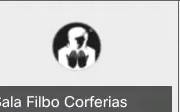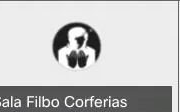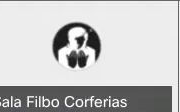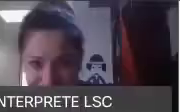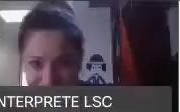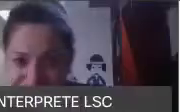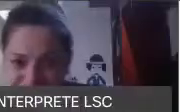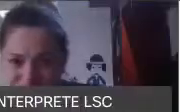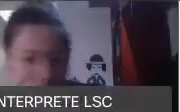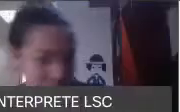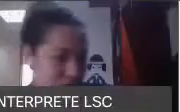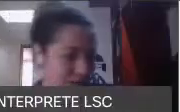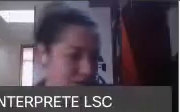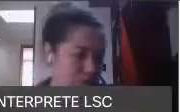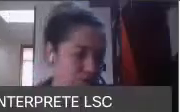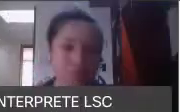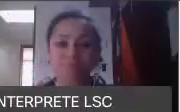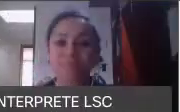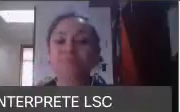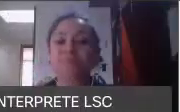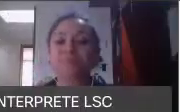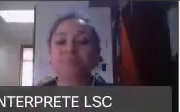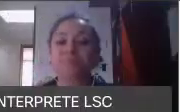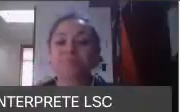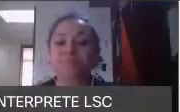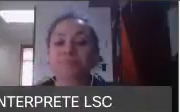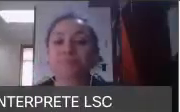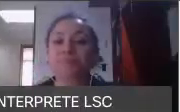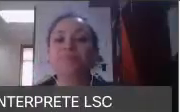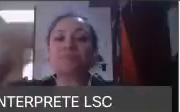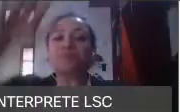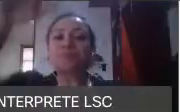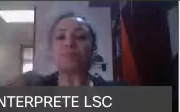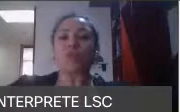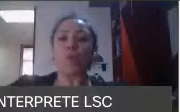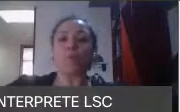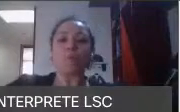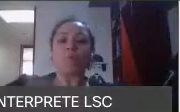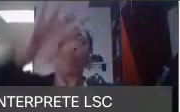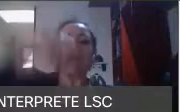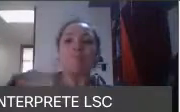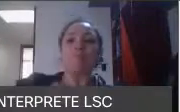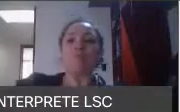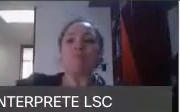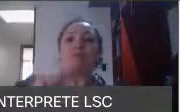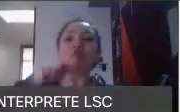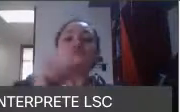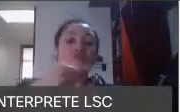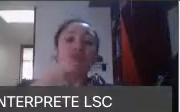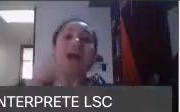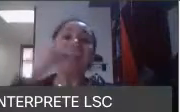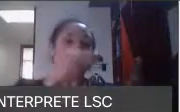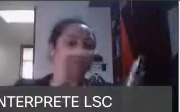Sí, que ya está. Dice, yo lo tengo Que aquí lo pegue al activado. micrófono del computador y que Cindy nos hable.